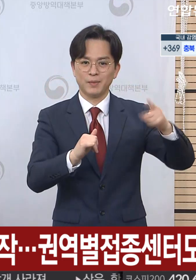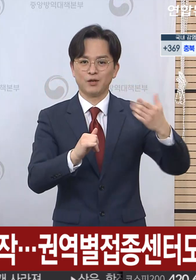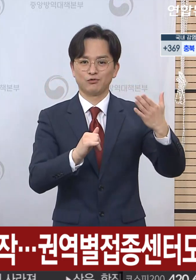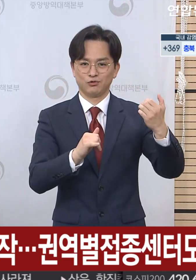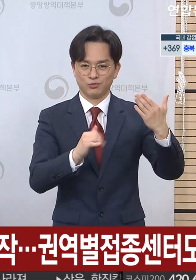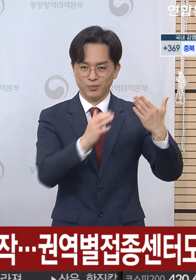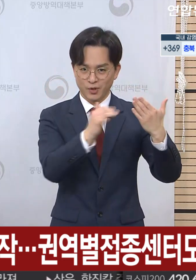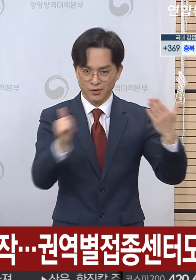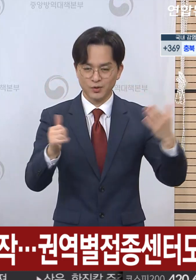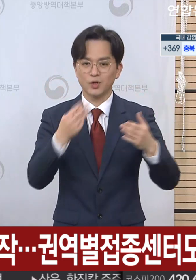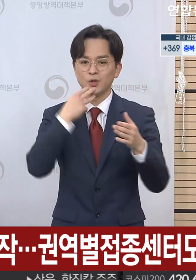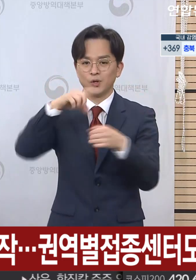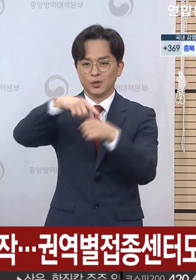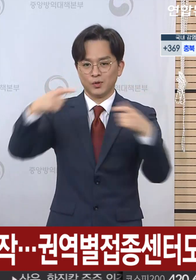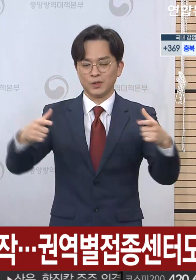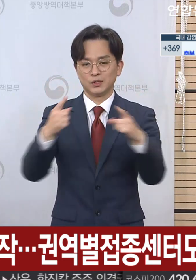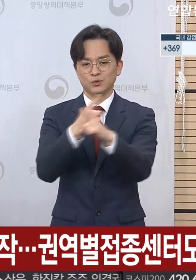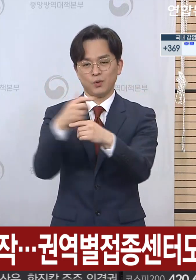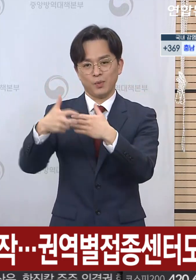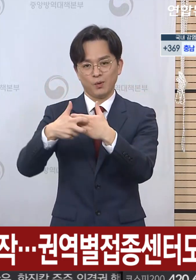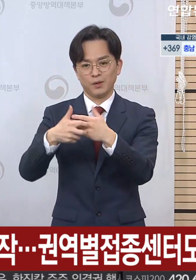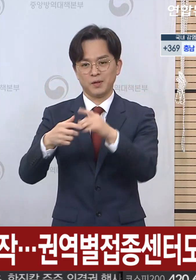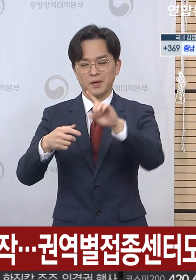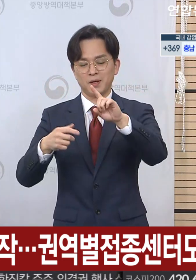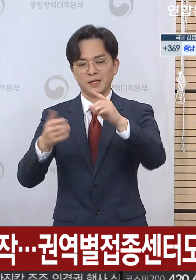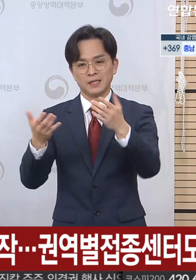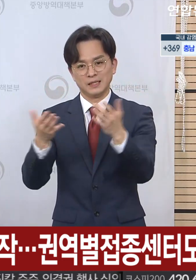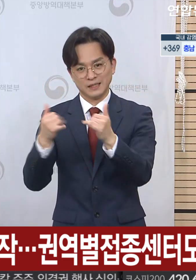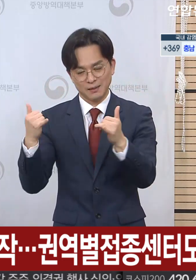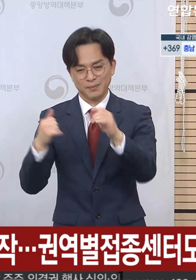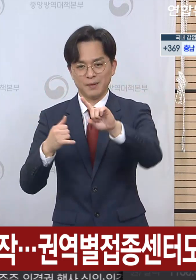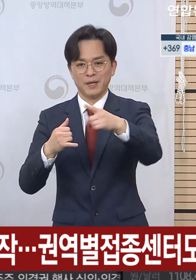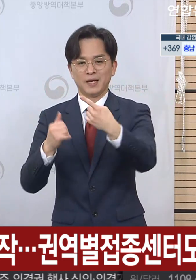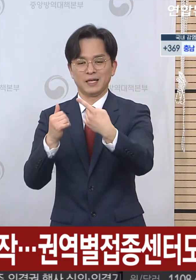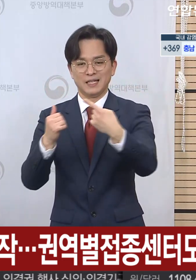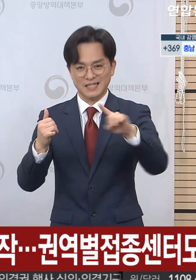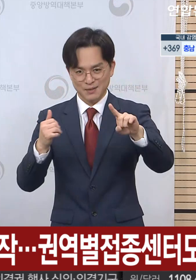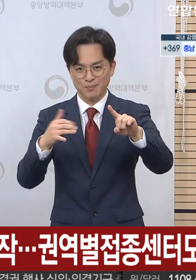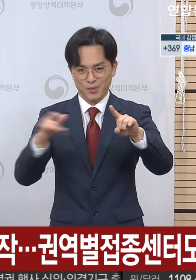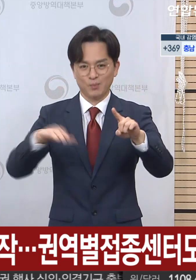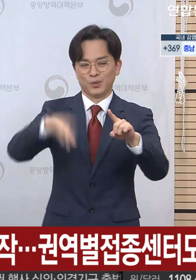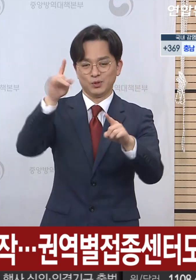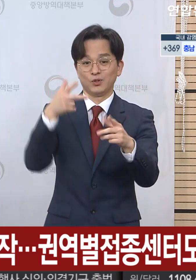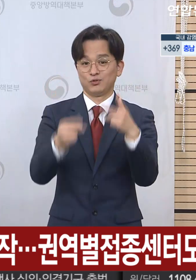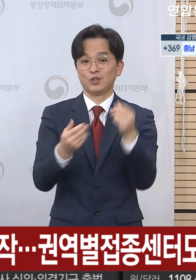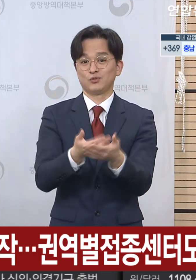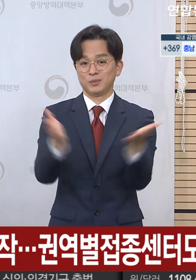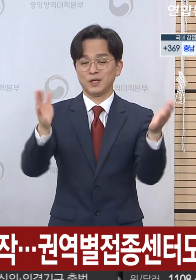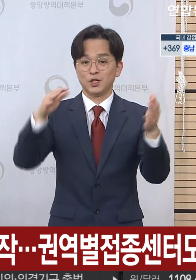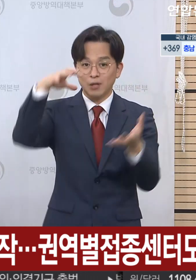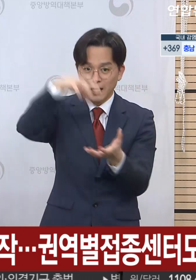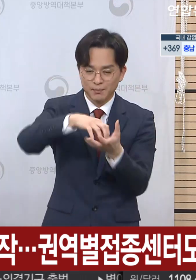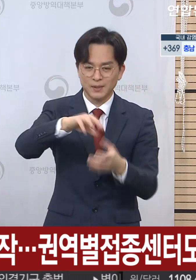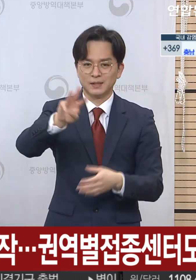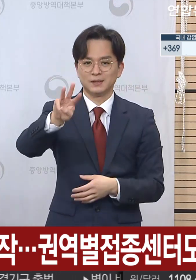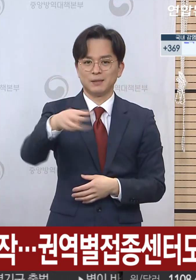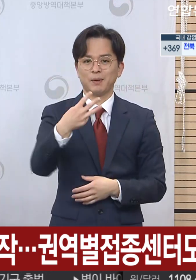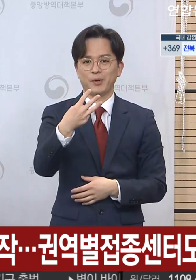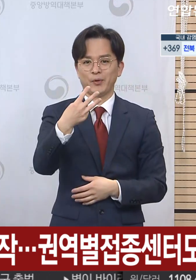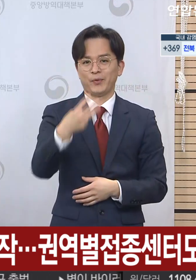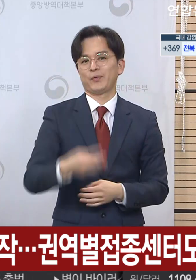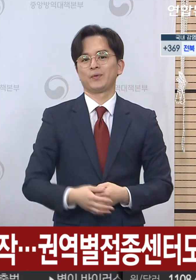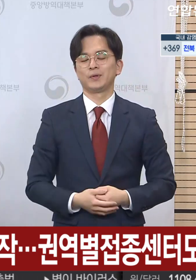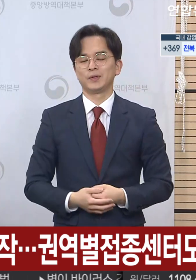수도권 코로나19 환자 치료병원 종사자 101명이 예방접종을 받을 예정입니다. 총 접종 인원은